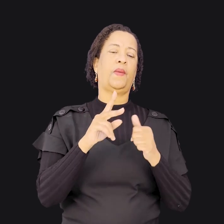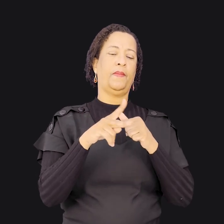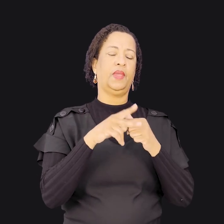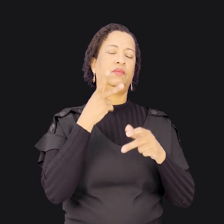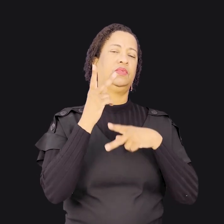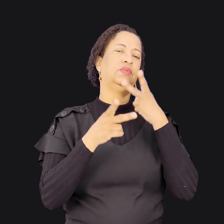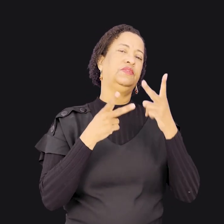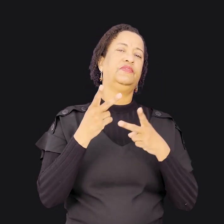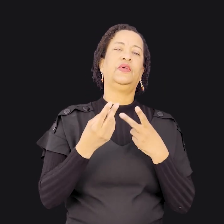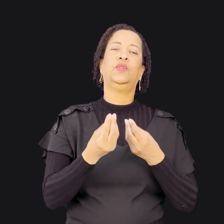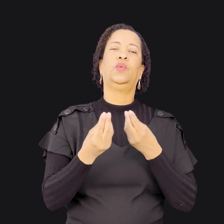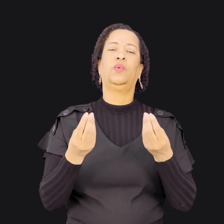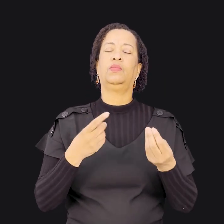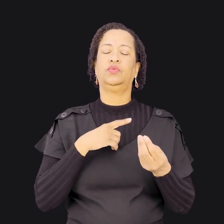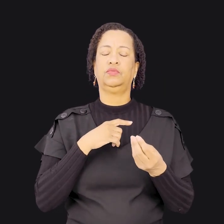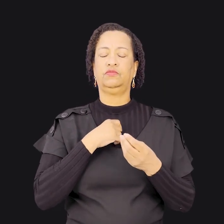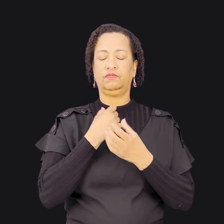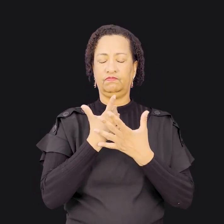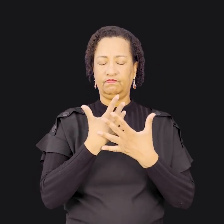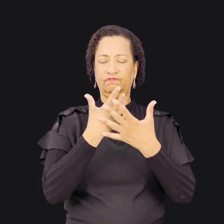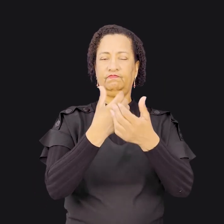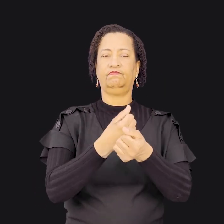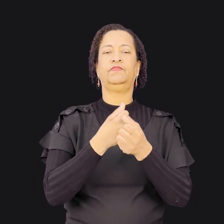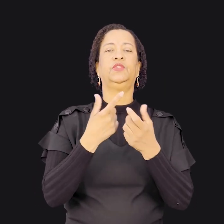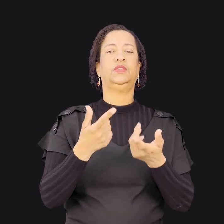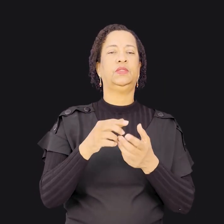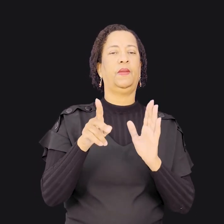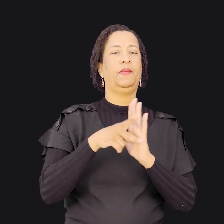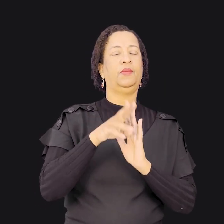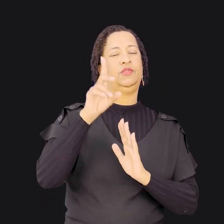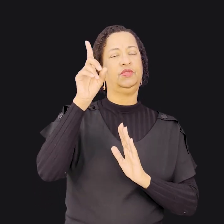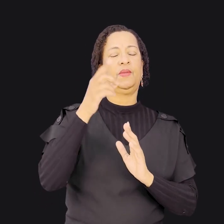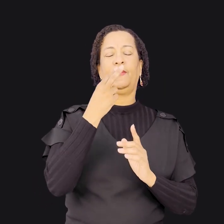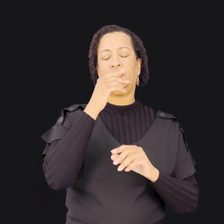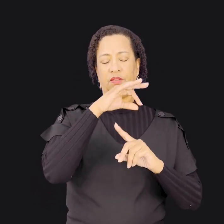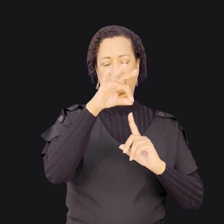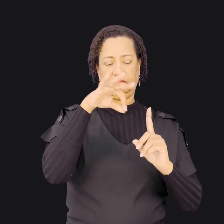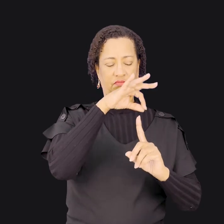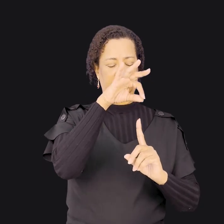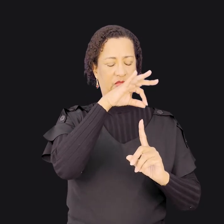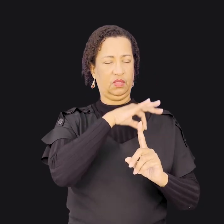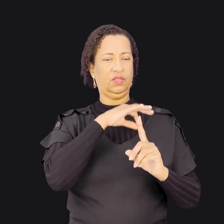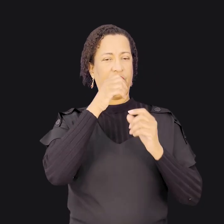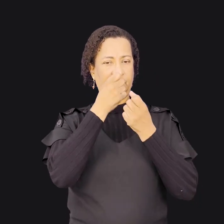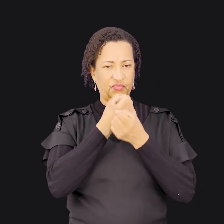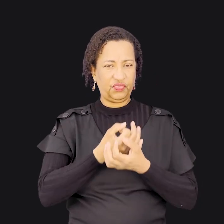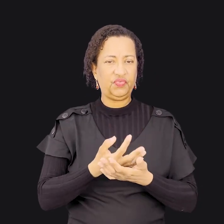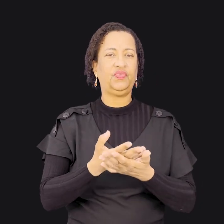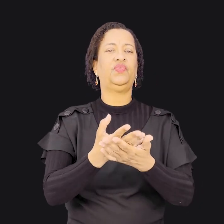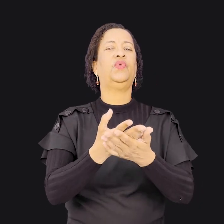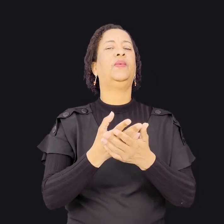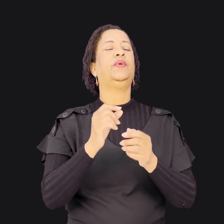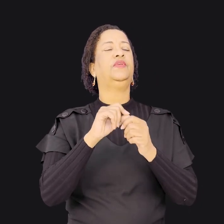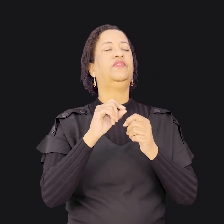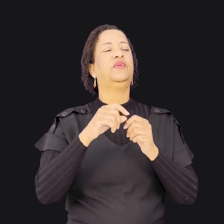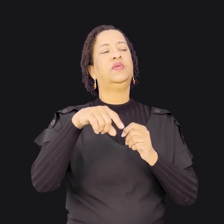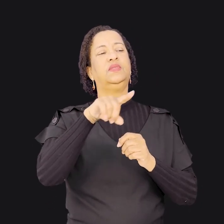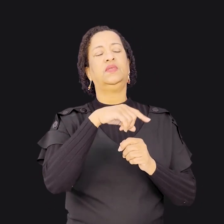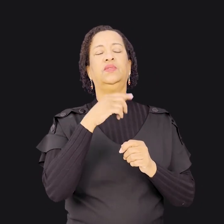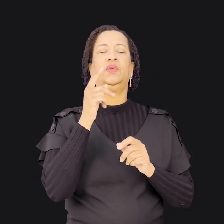que estes homens receberam a inspiração de Deus. É como se fosse o vento do Espírito soprando nos navios e levando-os a falar as palavras